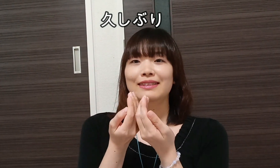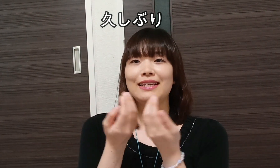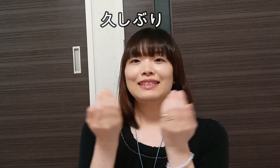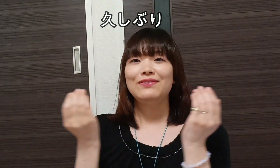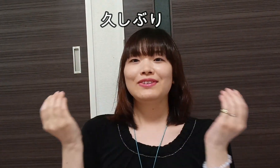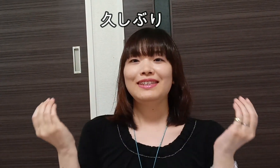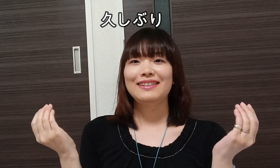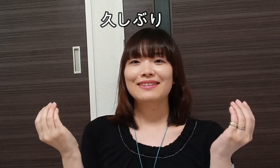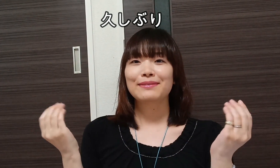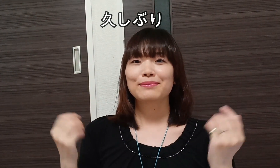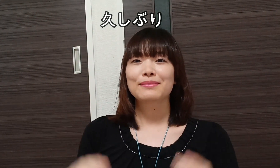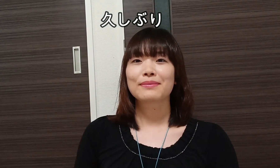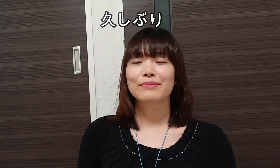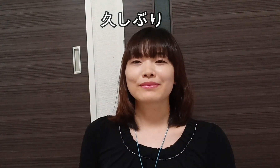久しぶり。